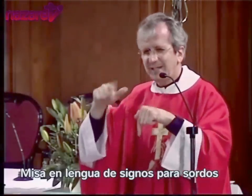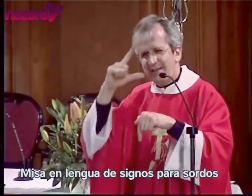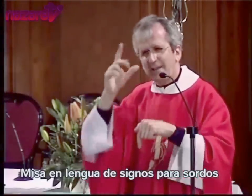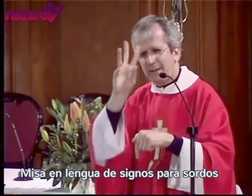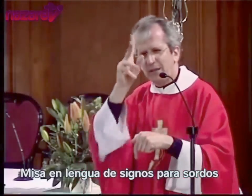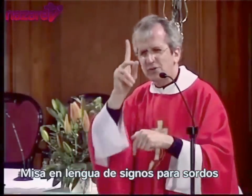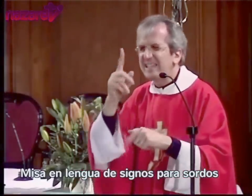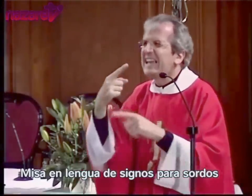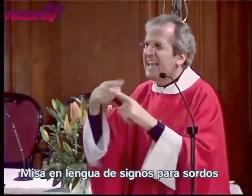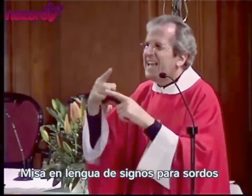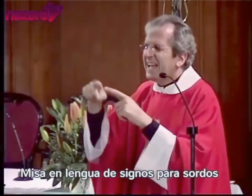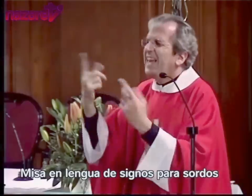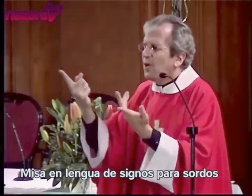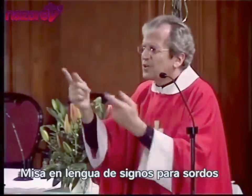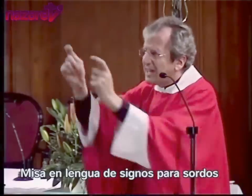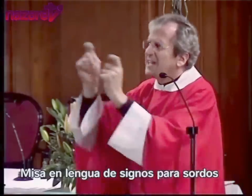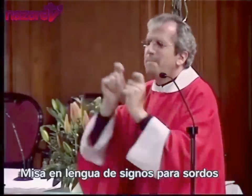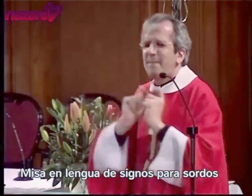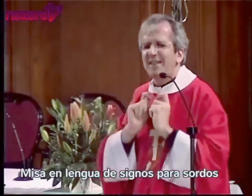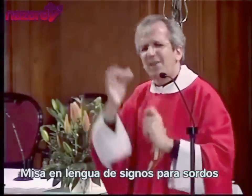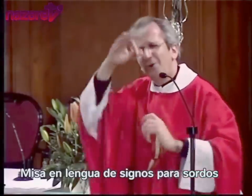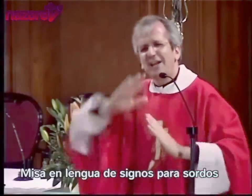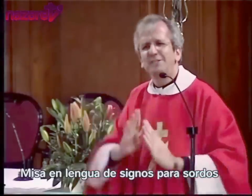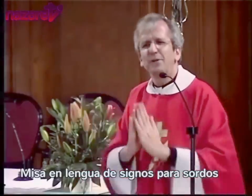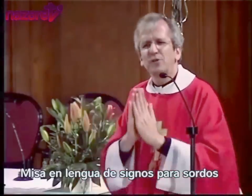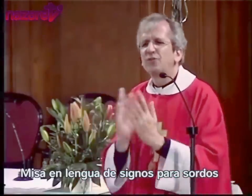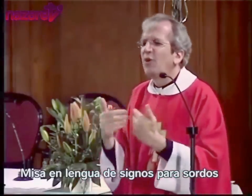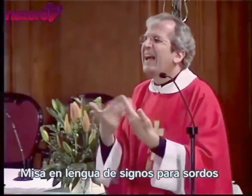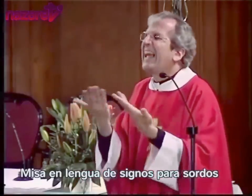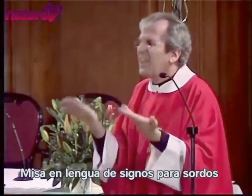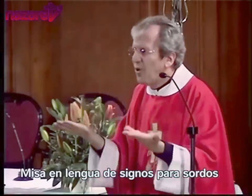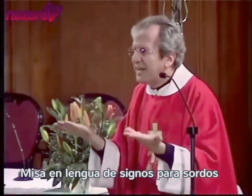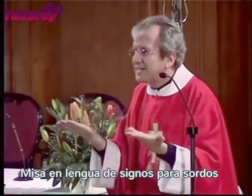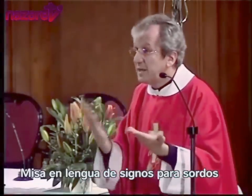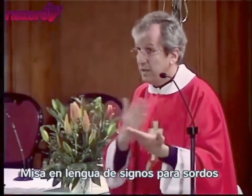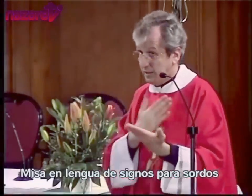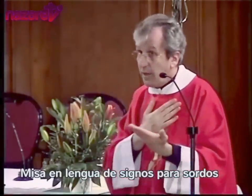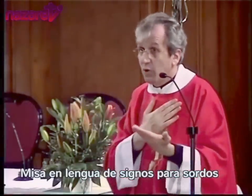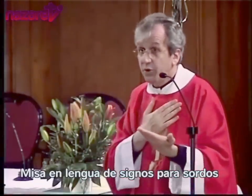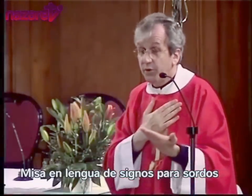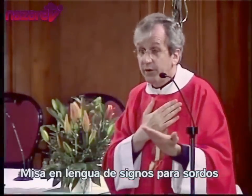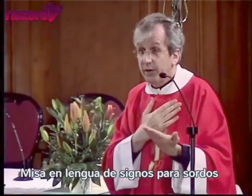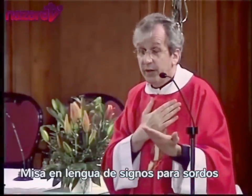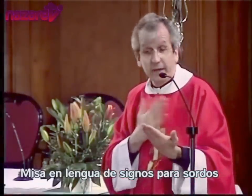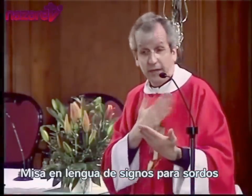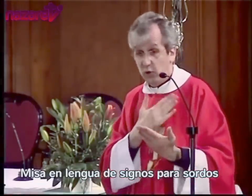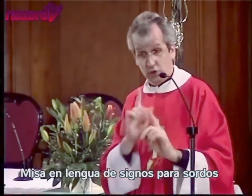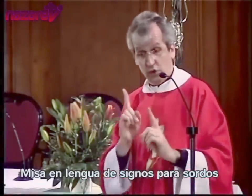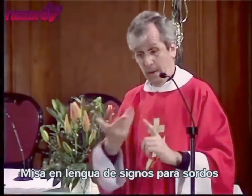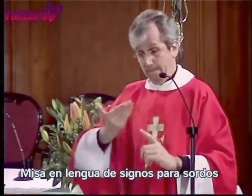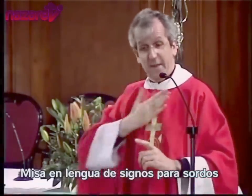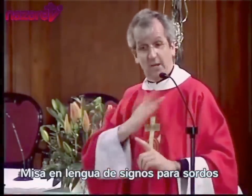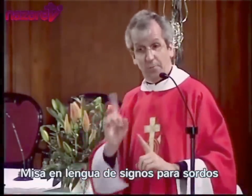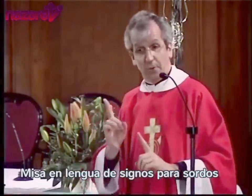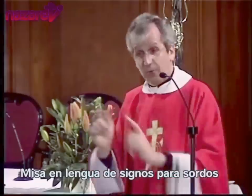en este día de Pentecostés, ¿qué cosas me ha dado el Espíritu Santo? ¿Qué dones tengo yo que no